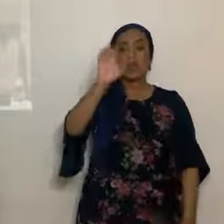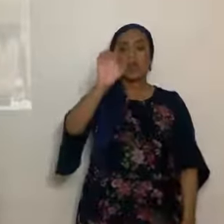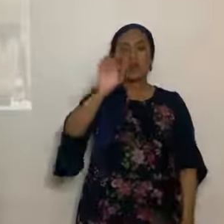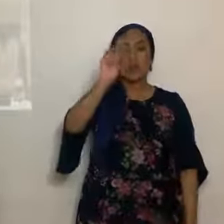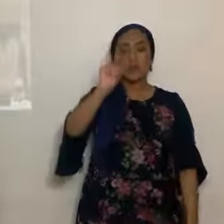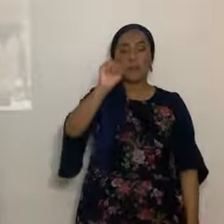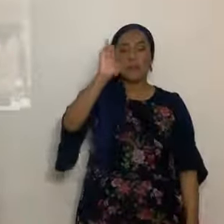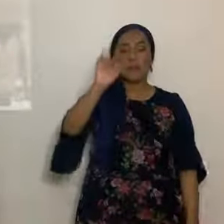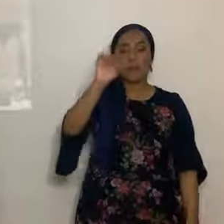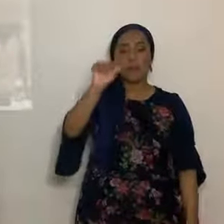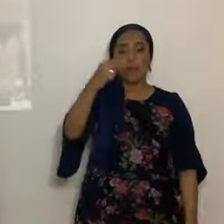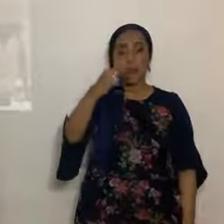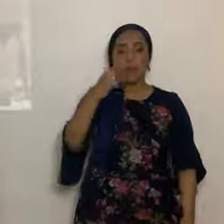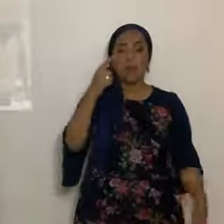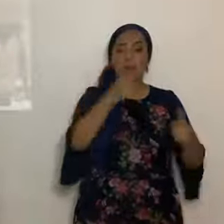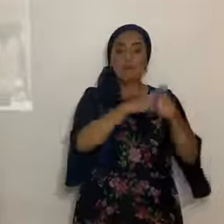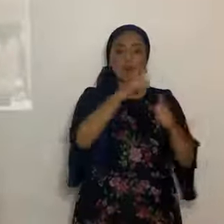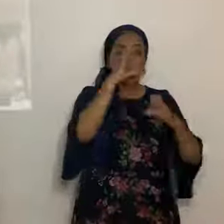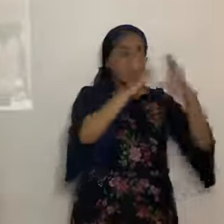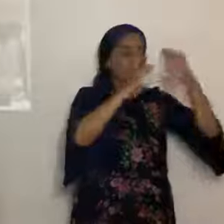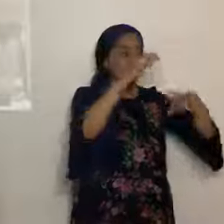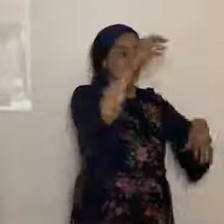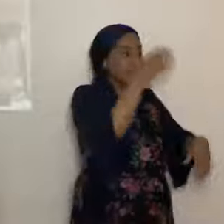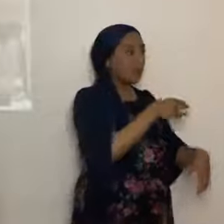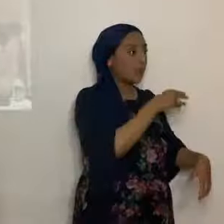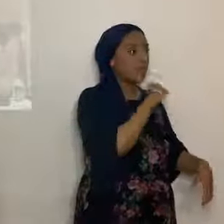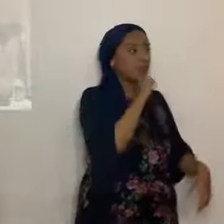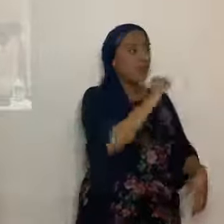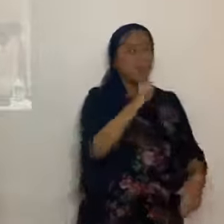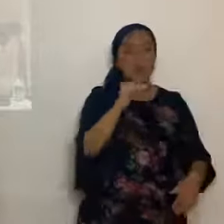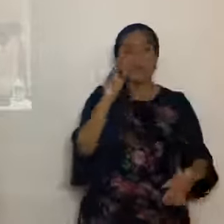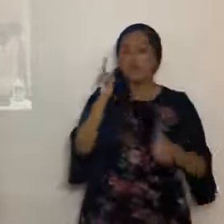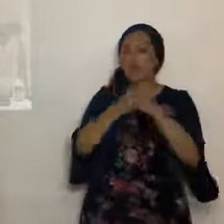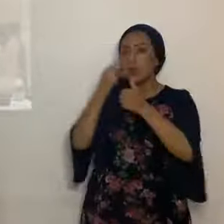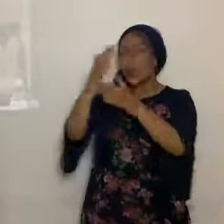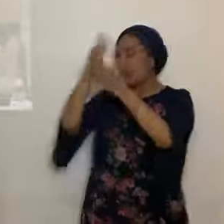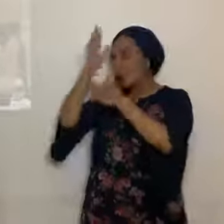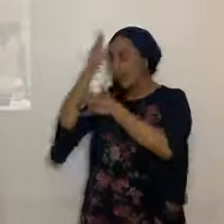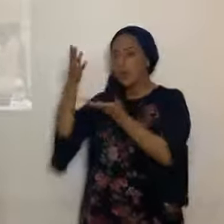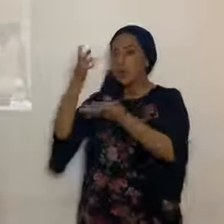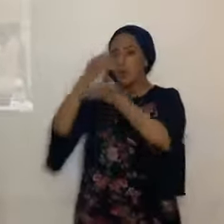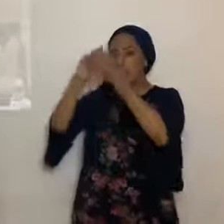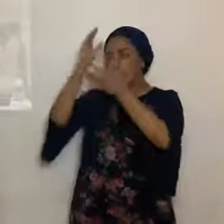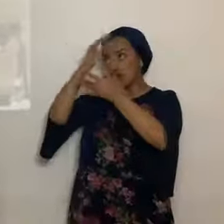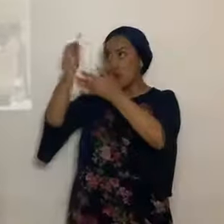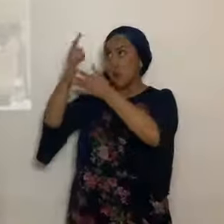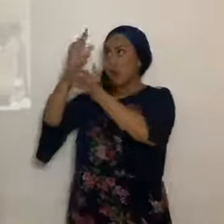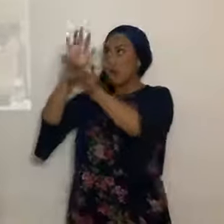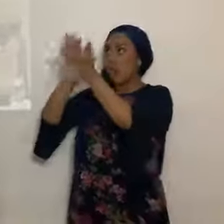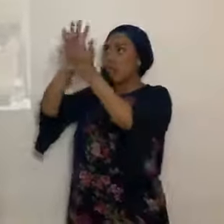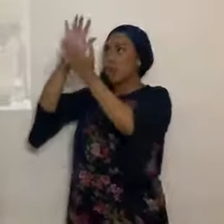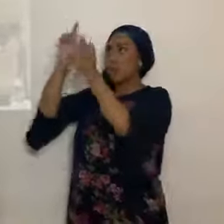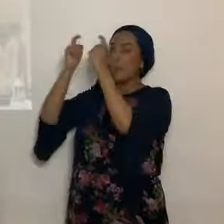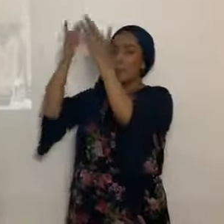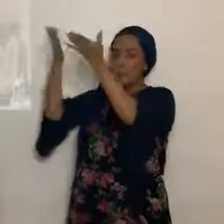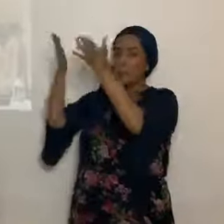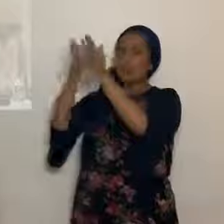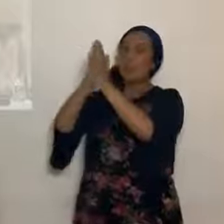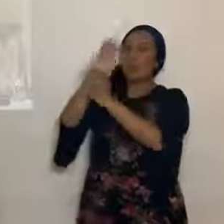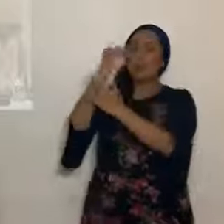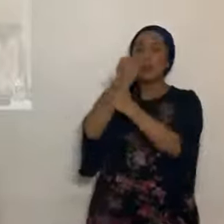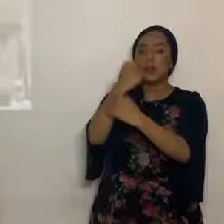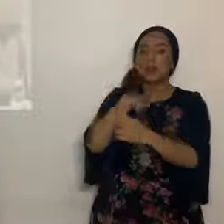no al Todopoderoso, eso bloquea la sanidad. Porque el Eterno, Él es el que merece toda gloria. Vamos a